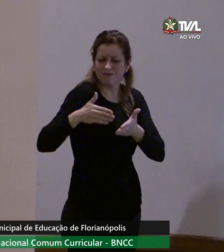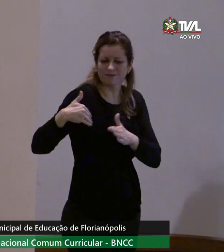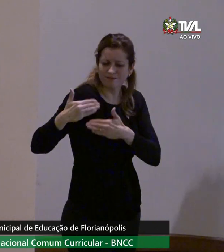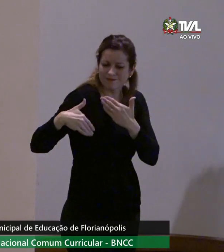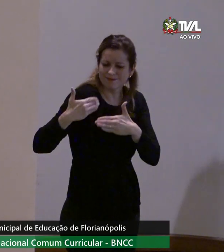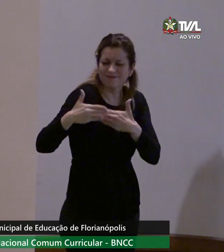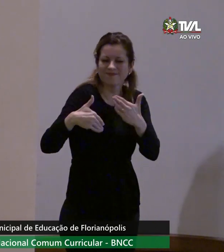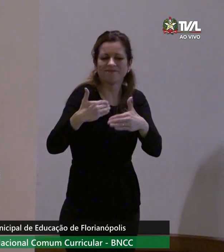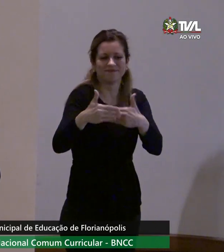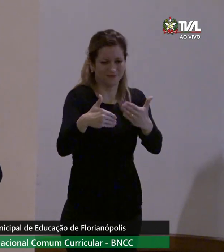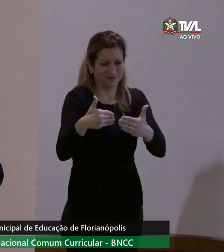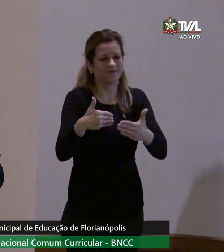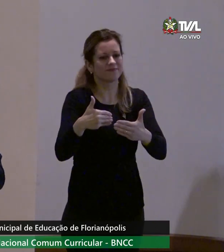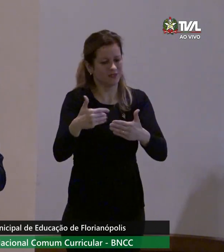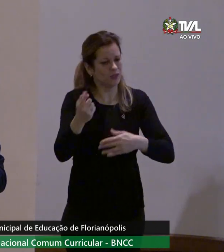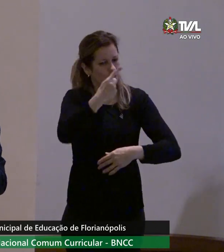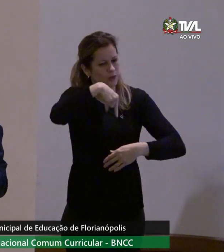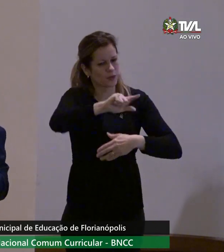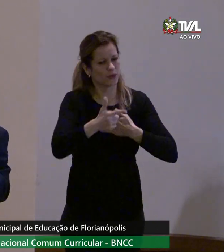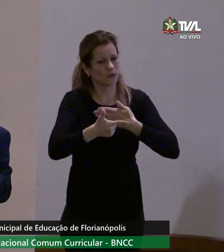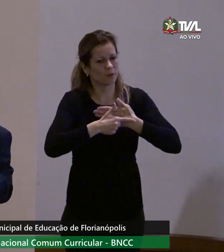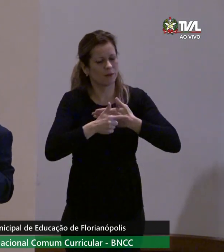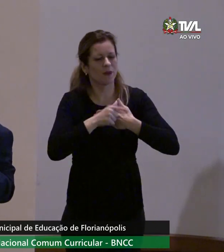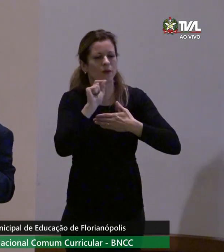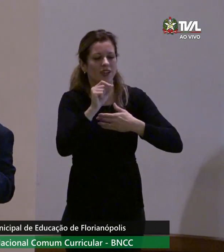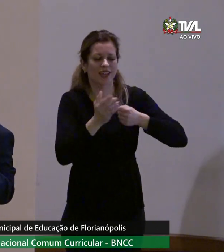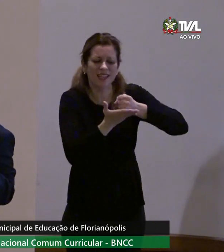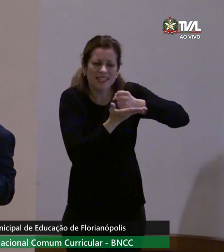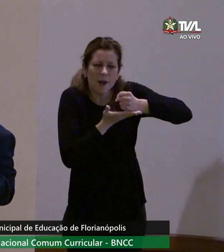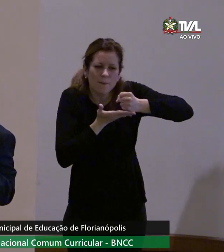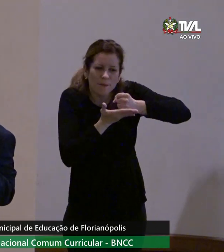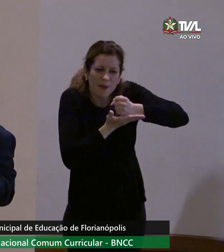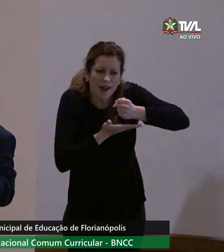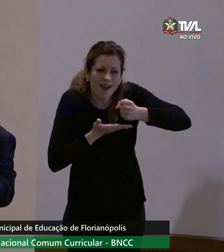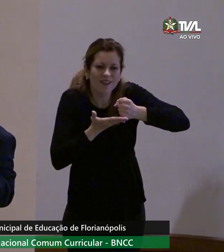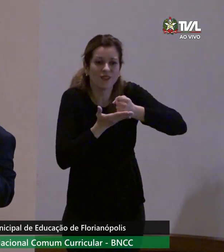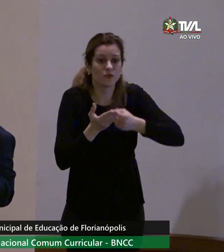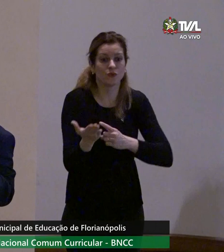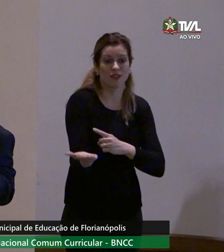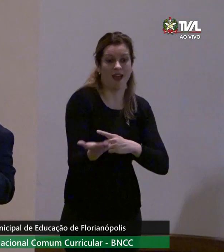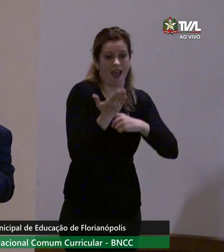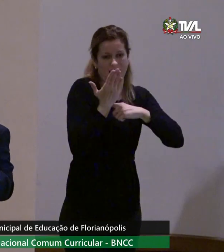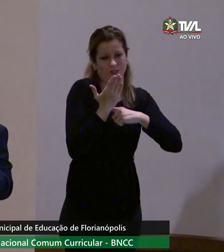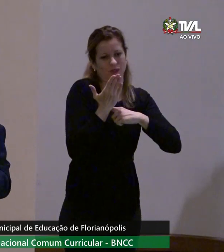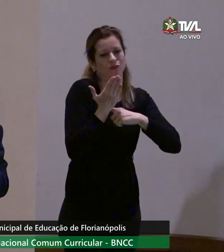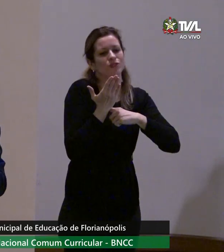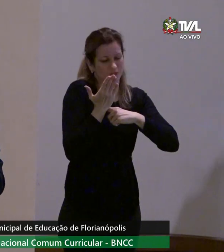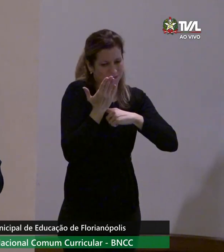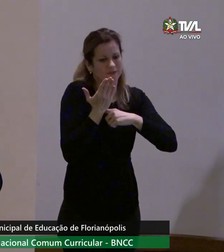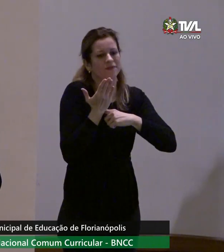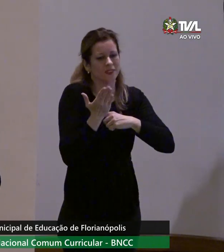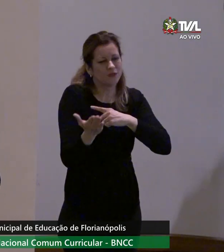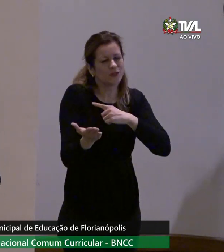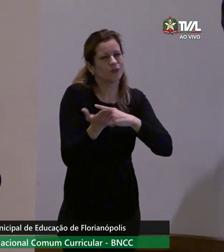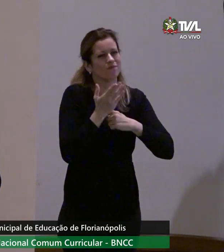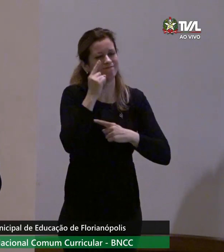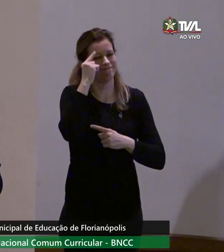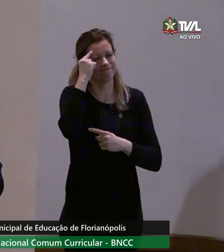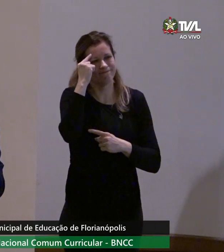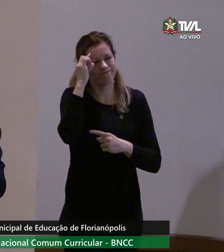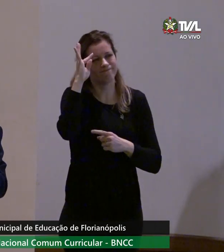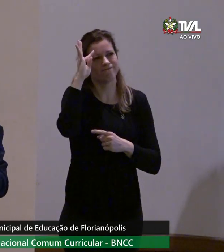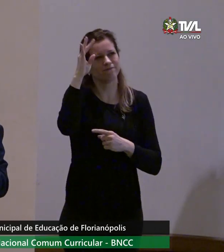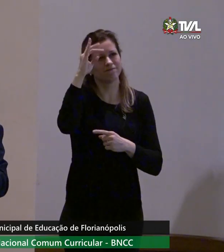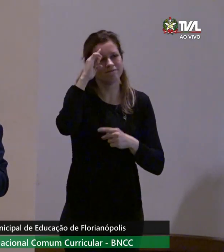nosso papel agora fazer com que a base nos ajude não nos atrapalha nos ajude nos ajude a repensar